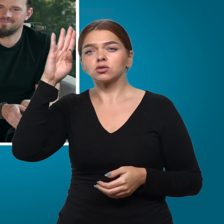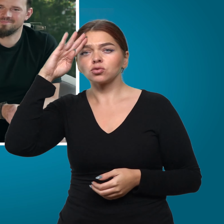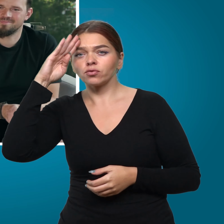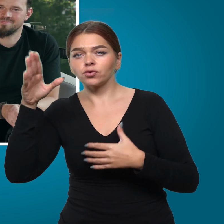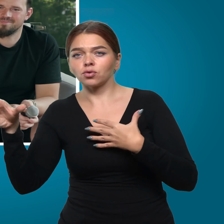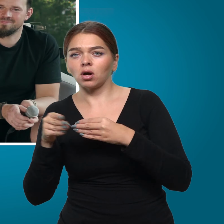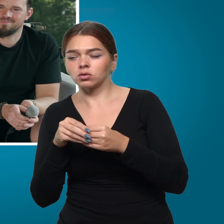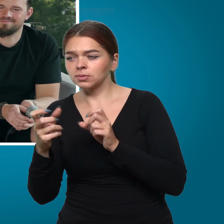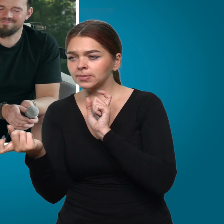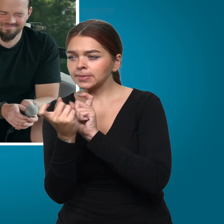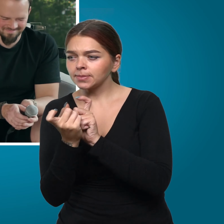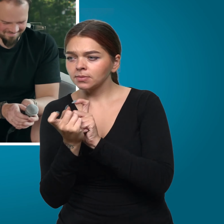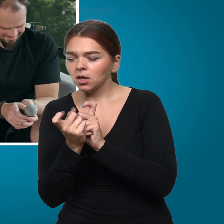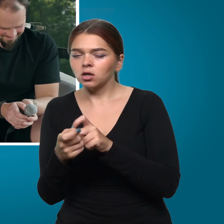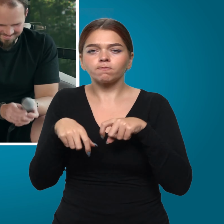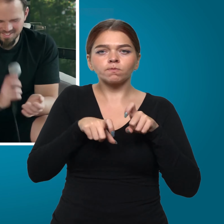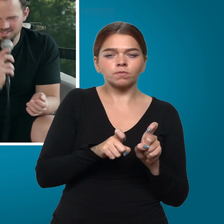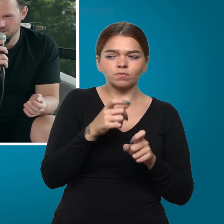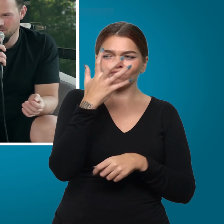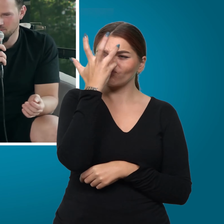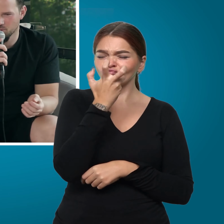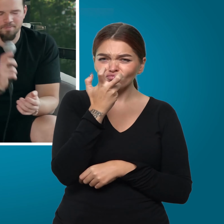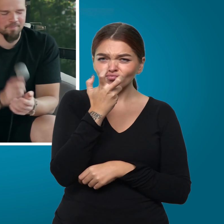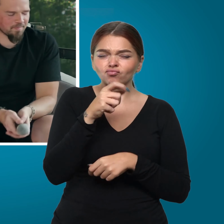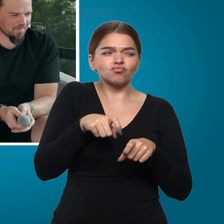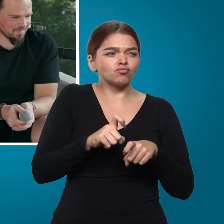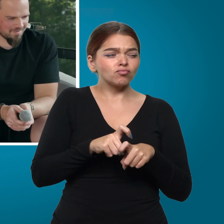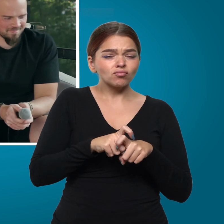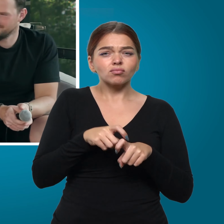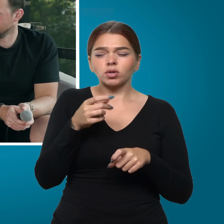suprast pats, ar ne? Bet taip nebūna.